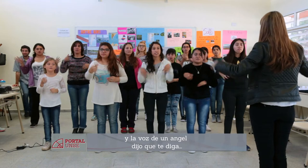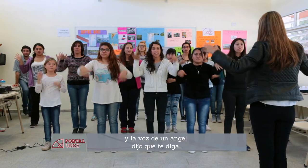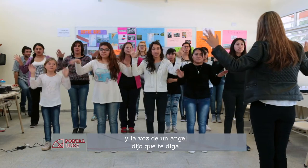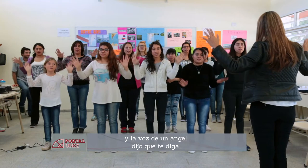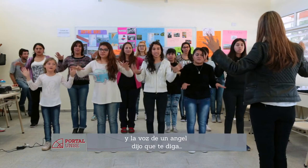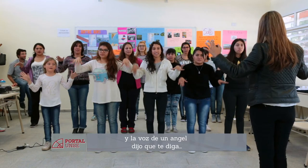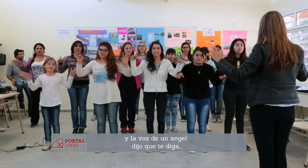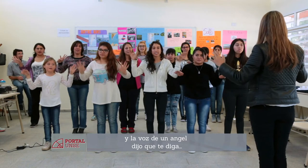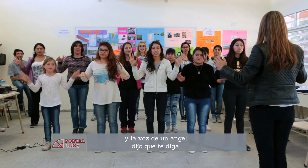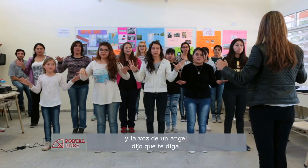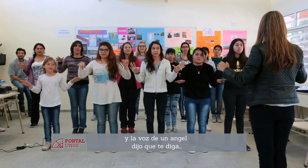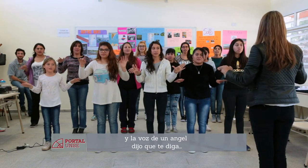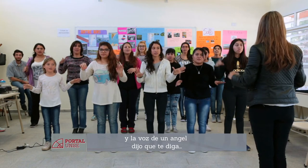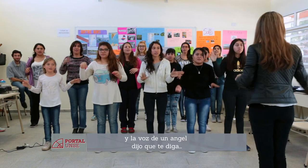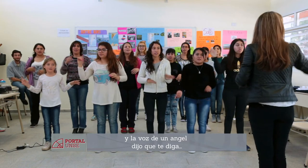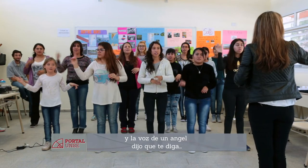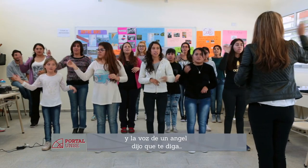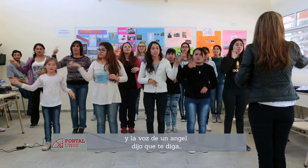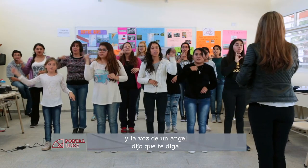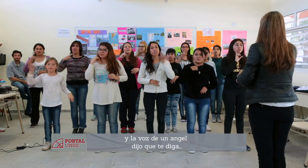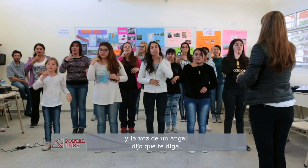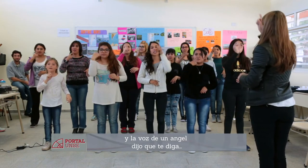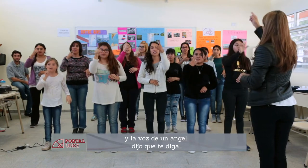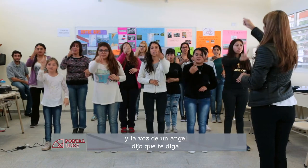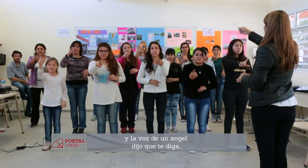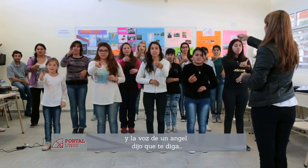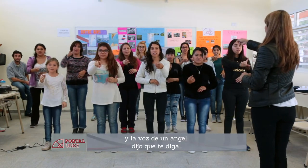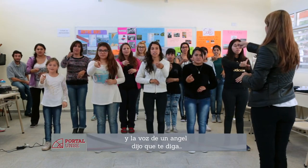un ángel dijo que te diga: